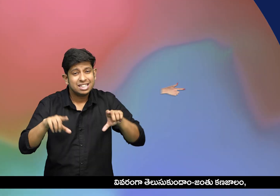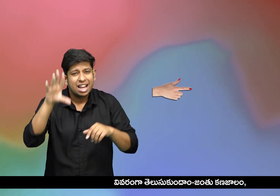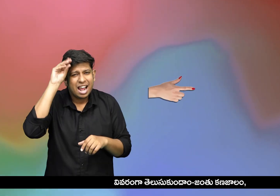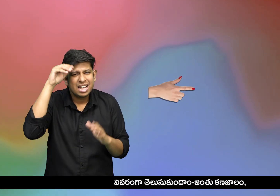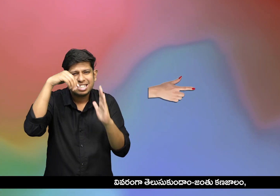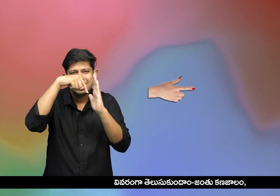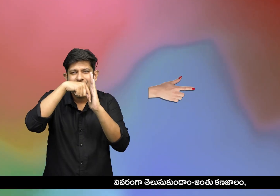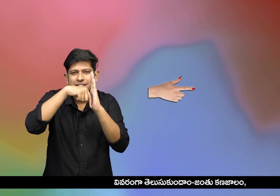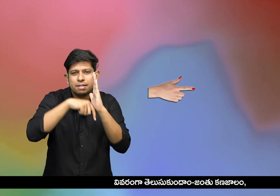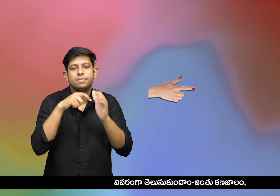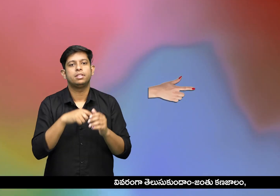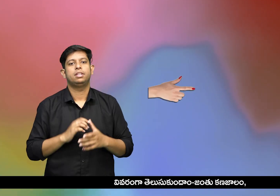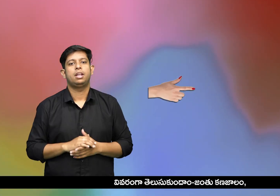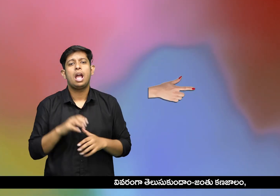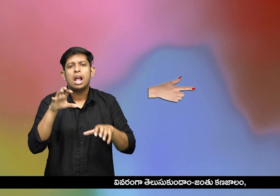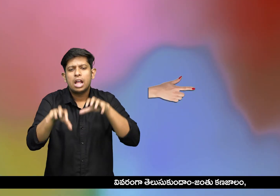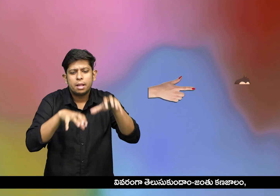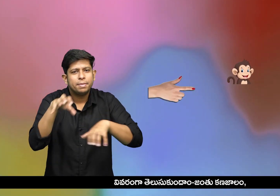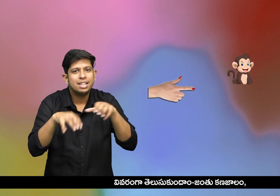వివరంగా తెలుసుకుందాం. జంతు కణజాలం.